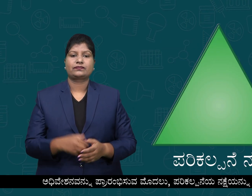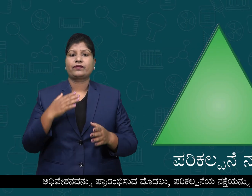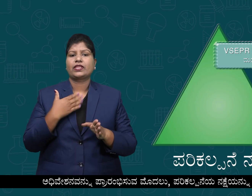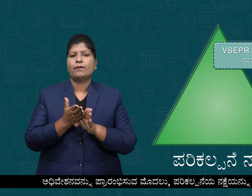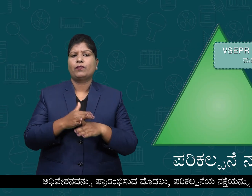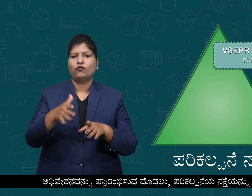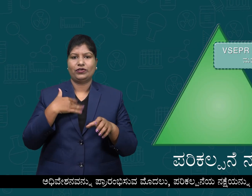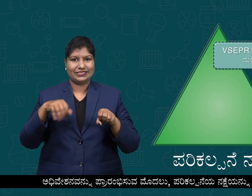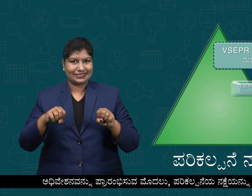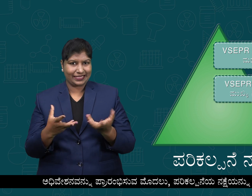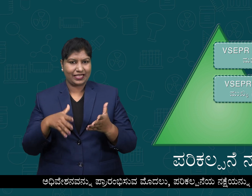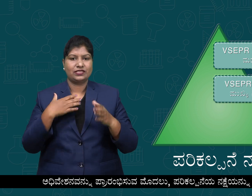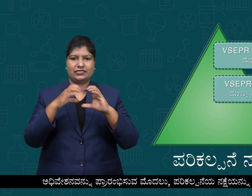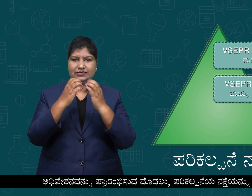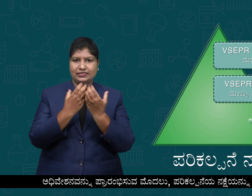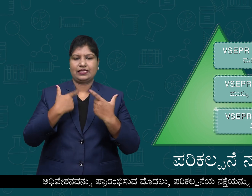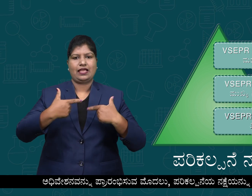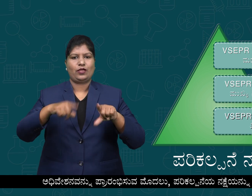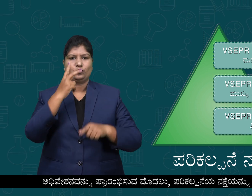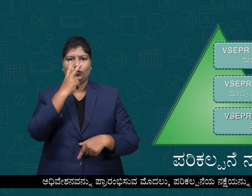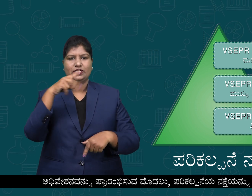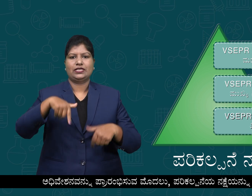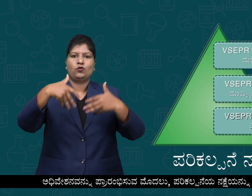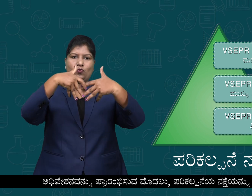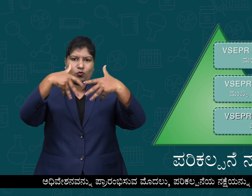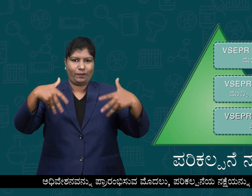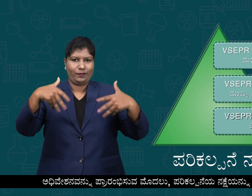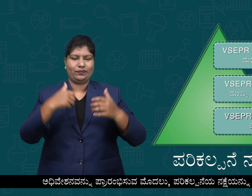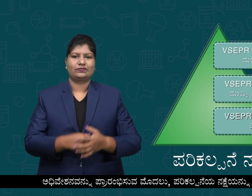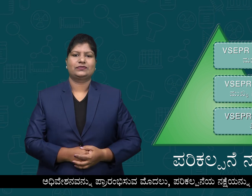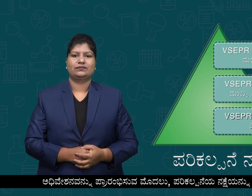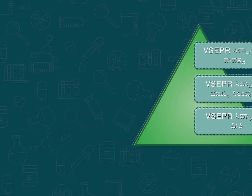ಅಧಿವೇಶನವನ್ನು ಪ್ರಾರಂಭಿಸುವ ಮೊದಲು ಪರಿಕಲ್ಪನೆಯ ನಕ್ಷೆಯನ್ನು ನೋಡೋಣ.